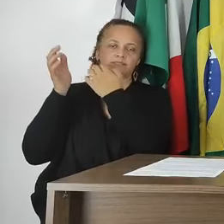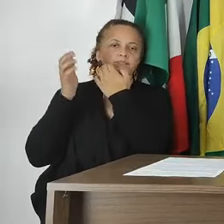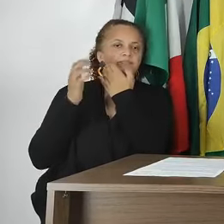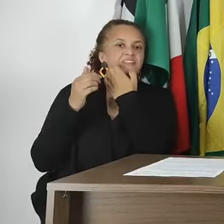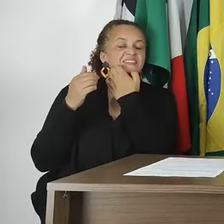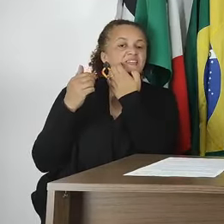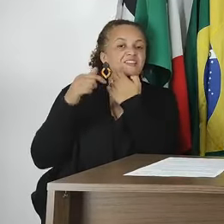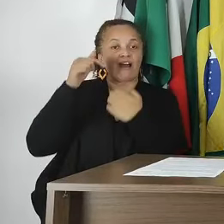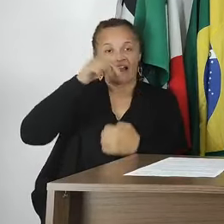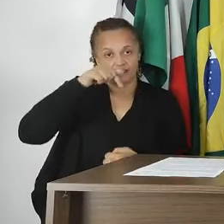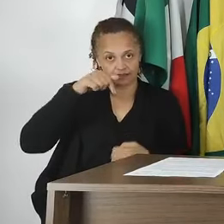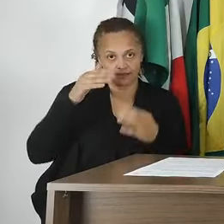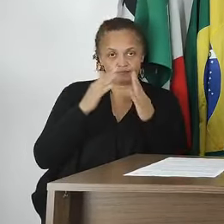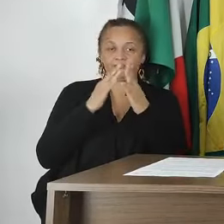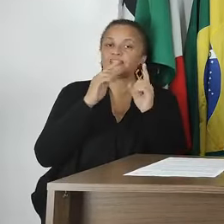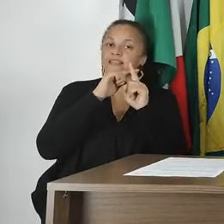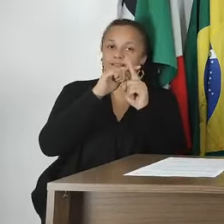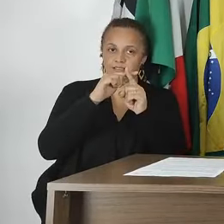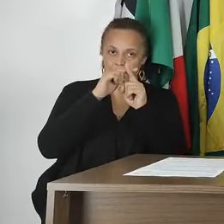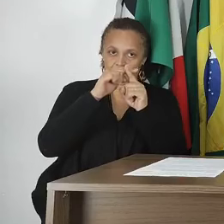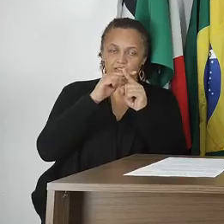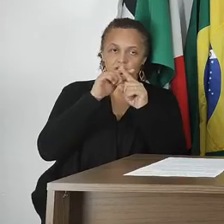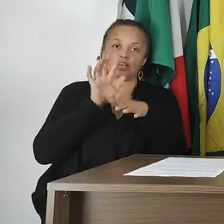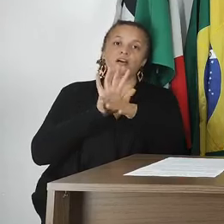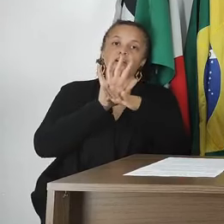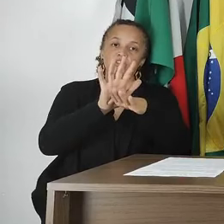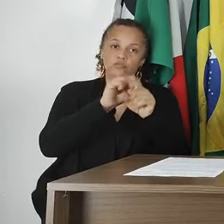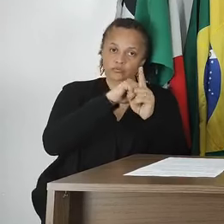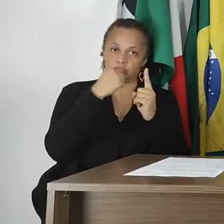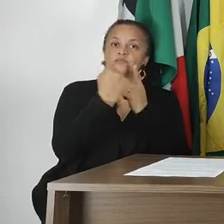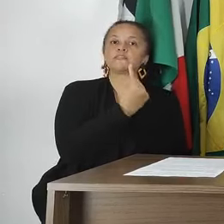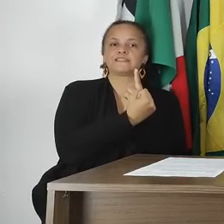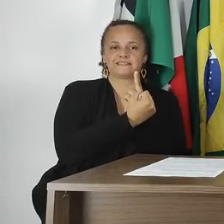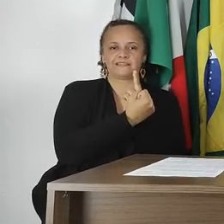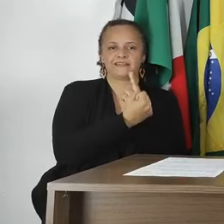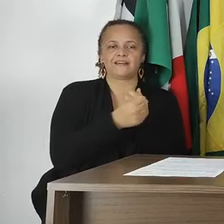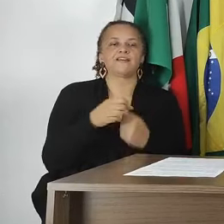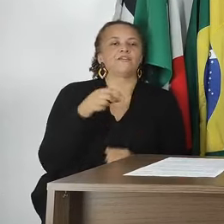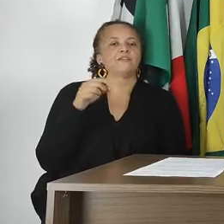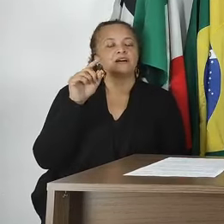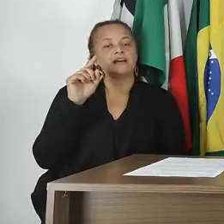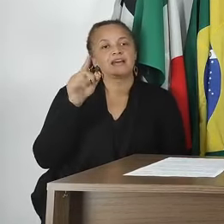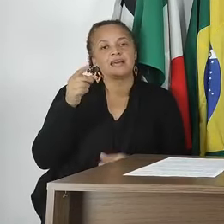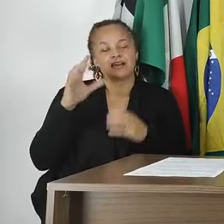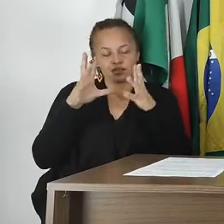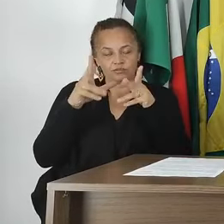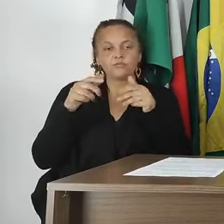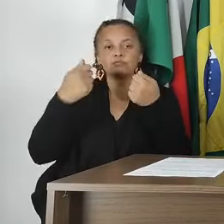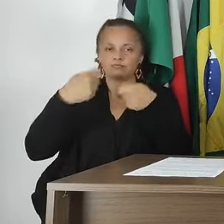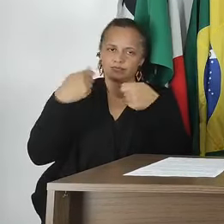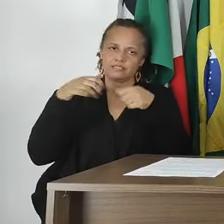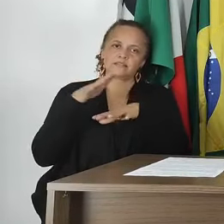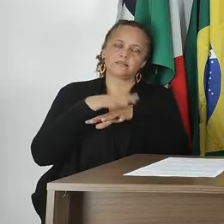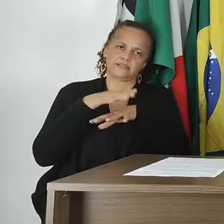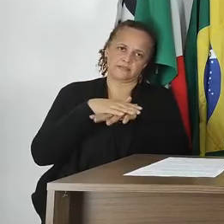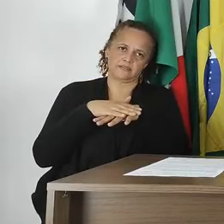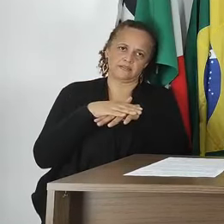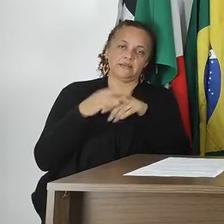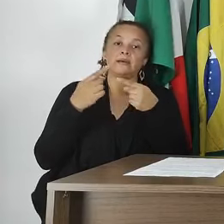ação social faz parte da igreja evangélica aqui na terra. Mas, para